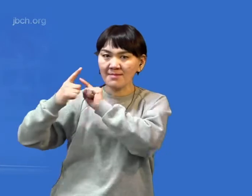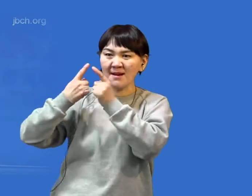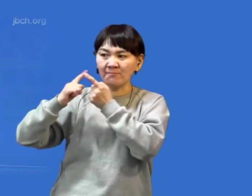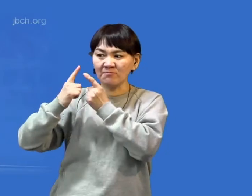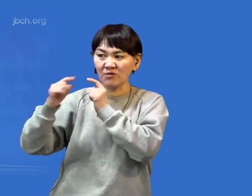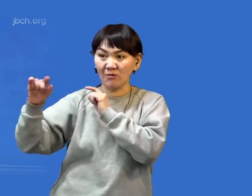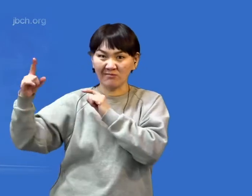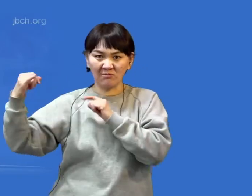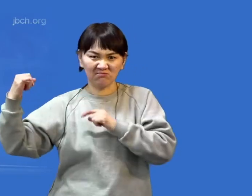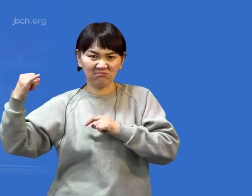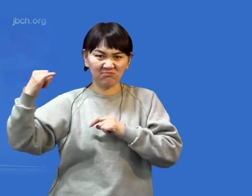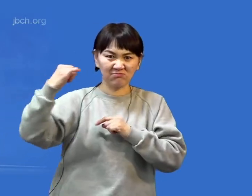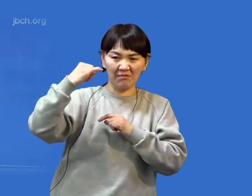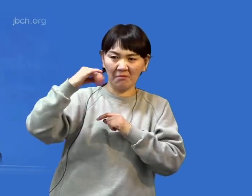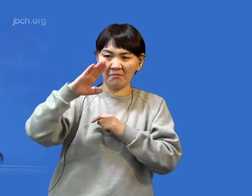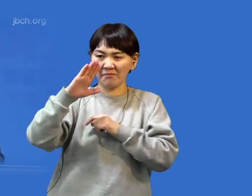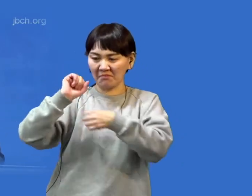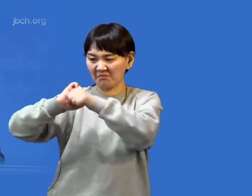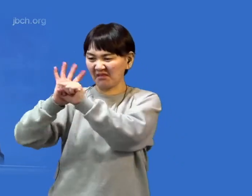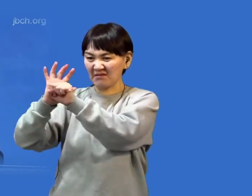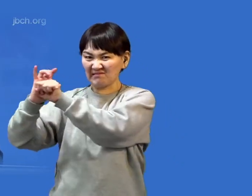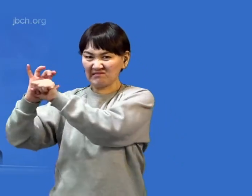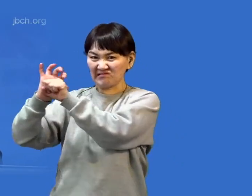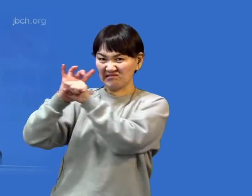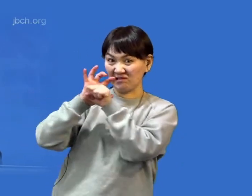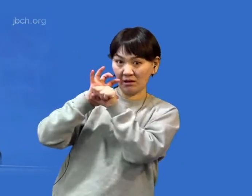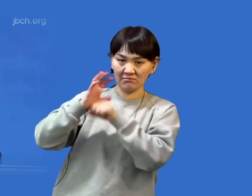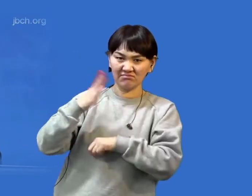За дээрэс нь